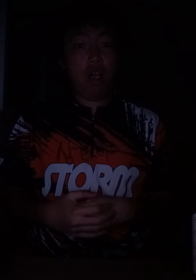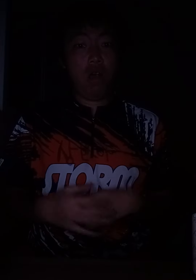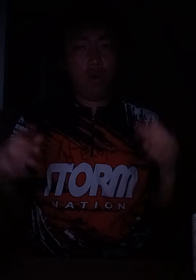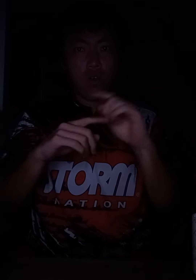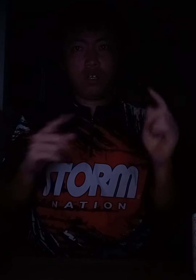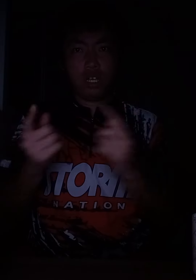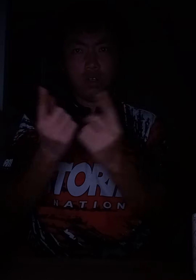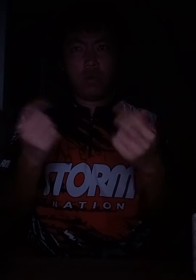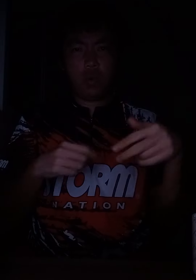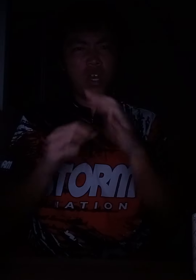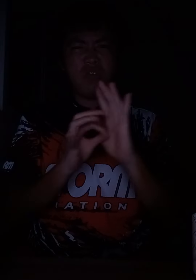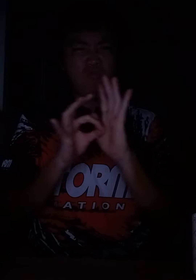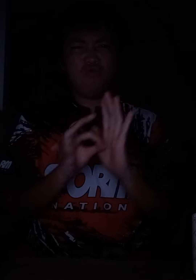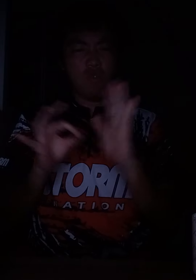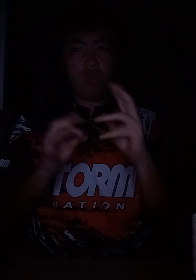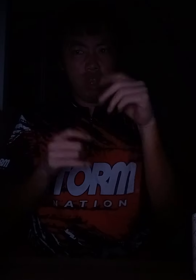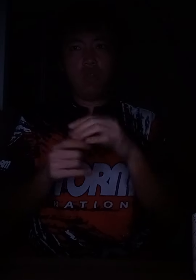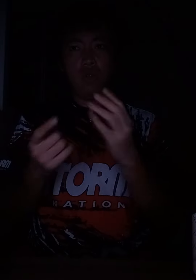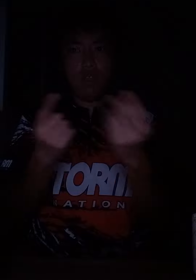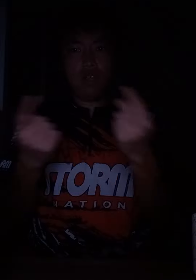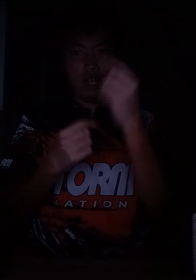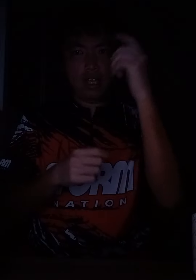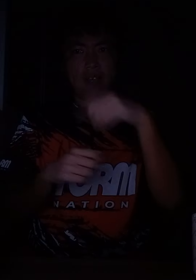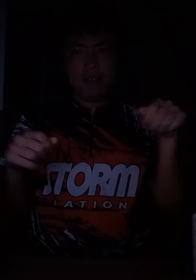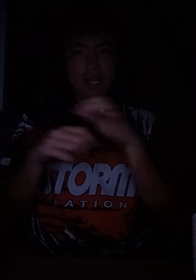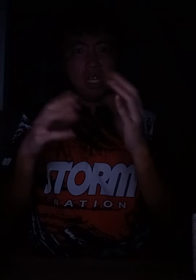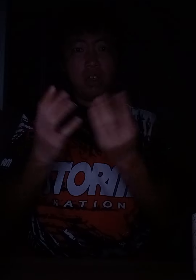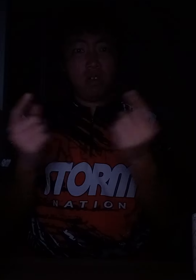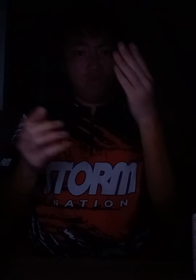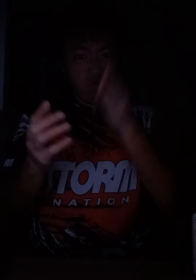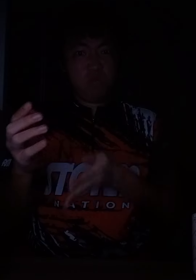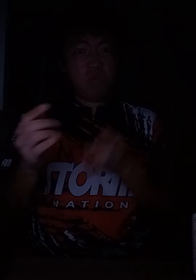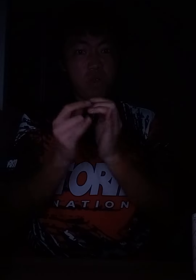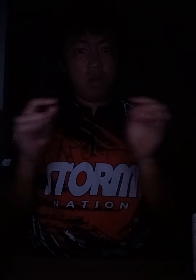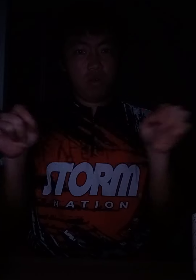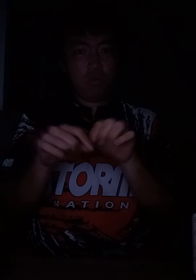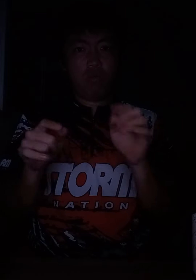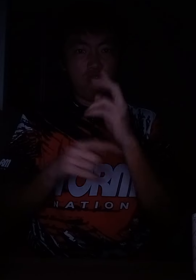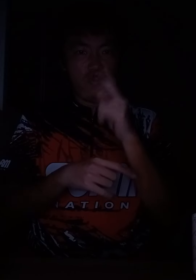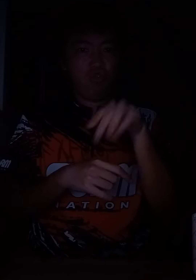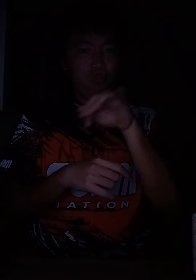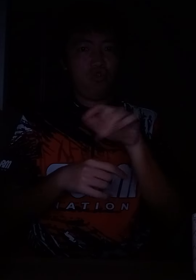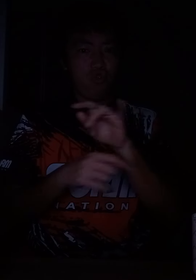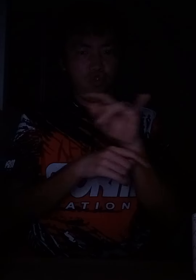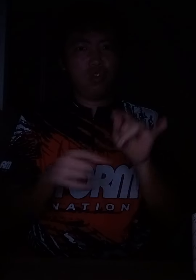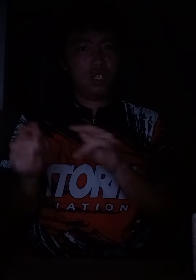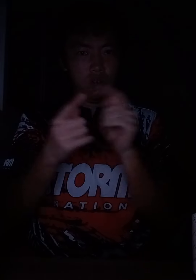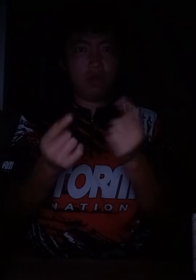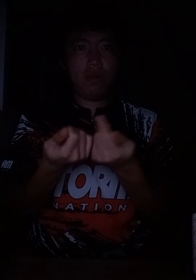경찰은 코로나19 지침에 따른 대중교통기사의 정당한 승차 거부를 방해할 경우 엄중히 대응하겠다는